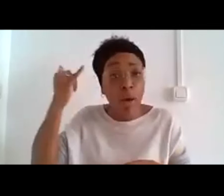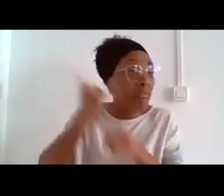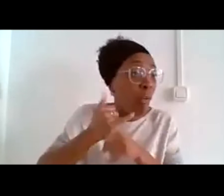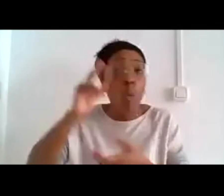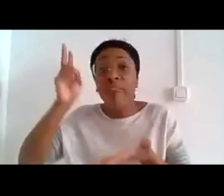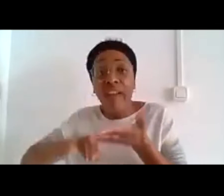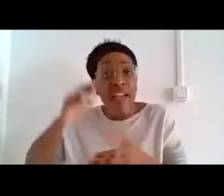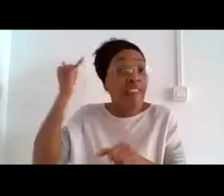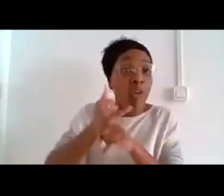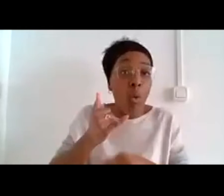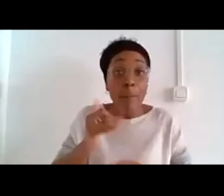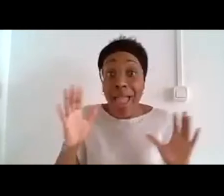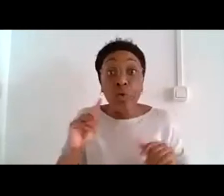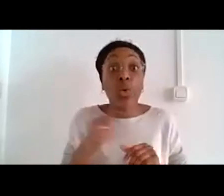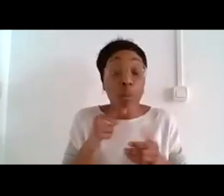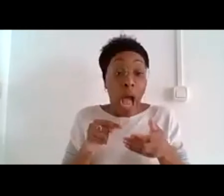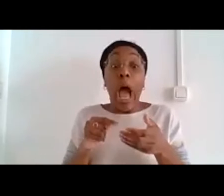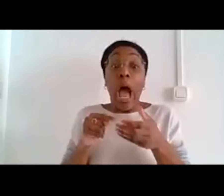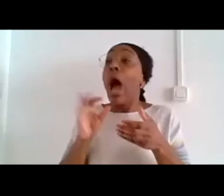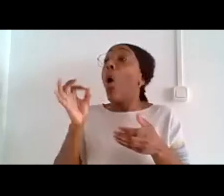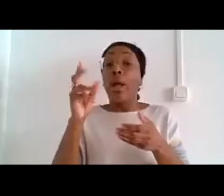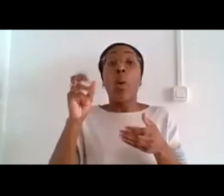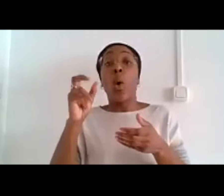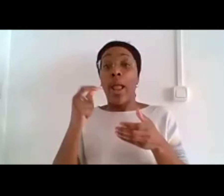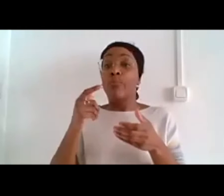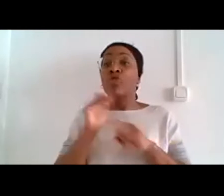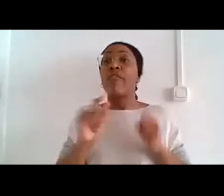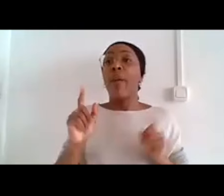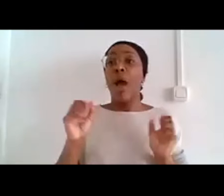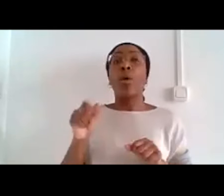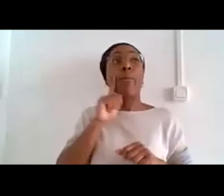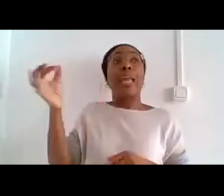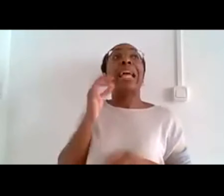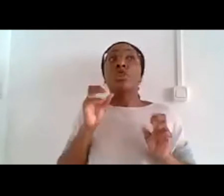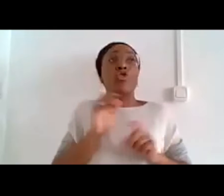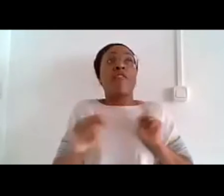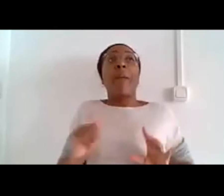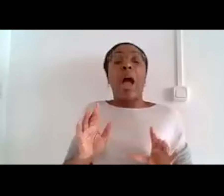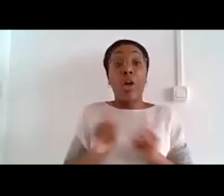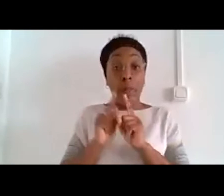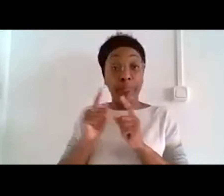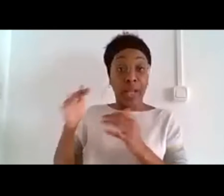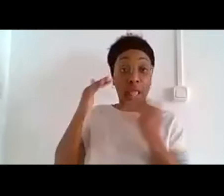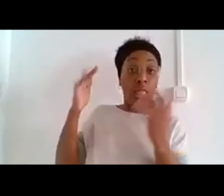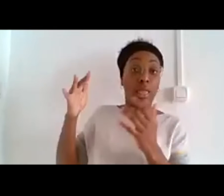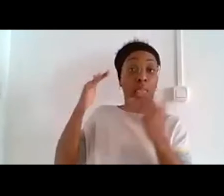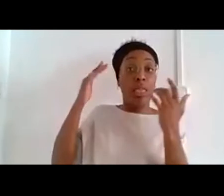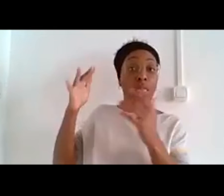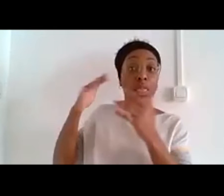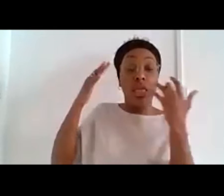bah, les gens qui les suivent vont dire: «Bah, aujourd'hui, on prend pas le métro». Et puis voilà quoi. Ah, ça fait penser un peu dans le temps, vous savez